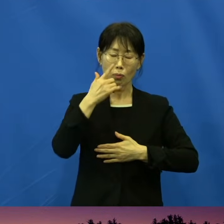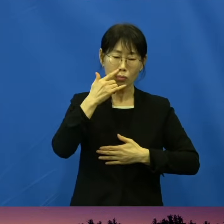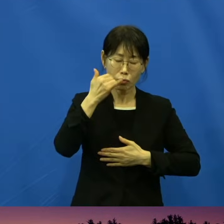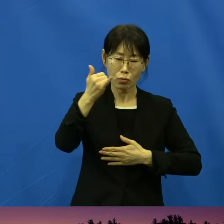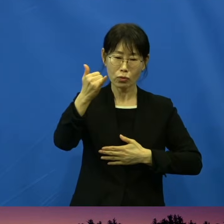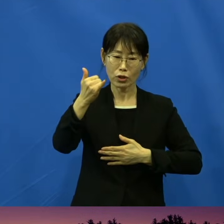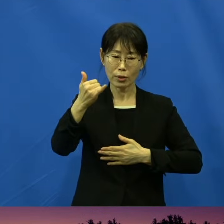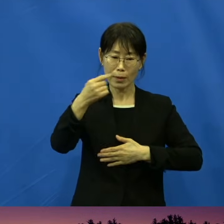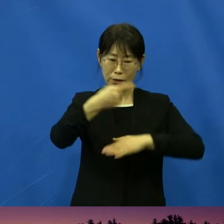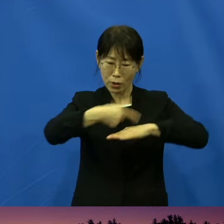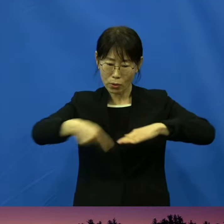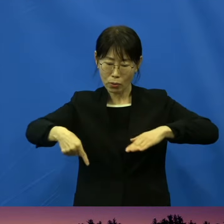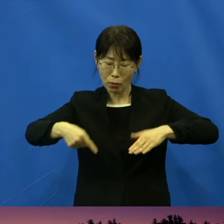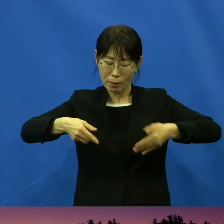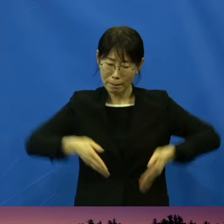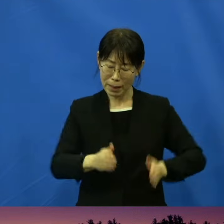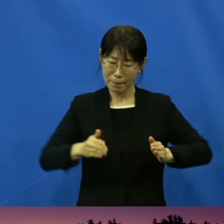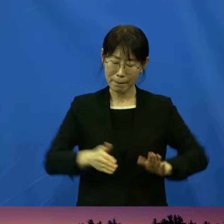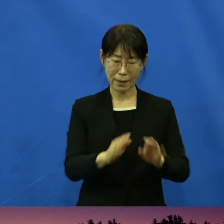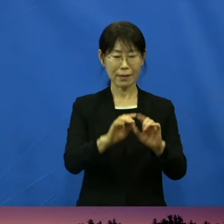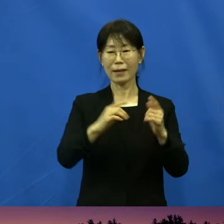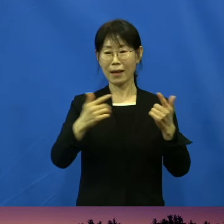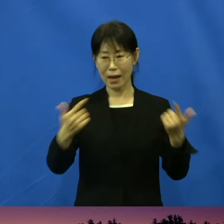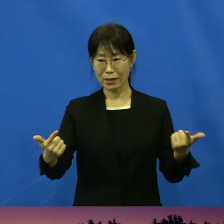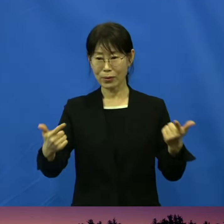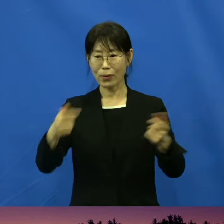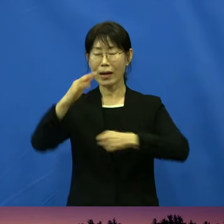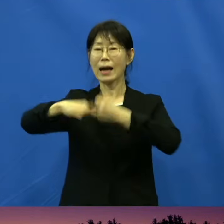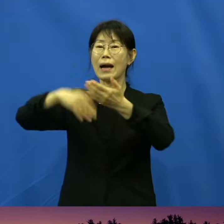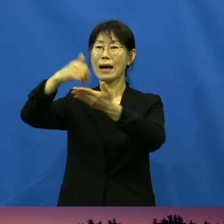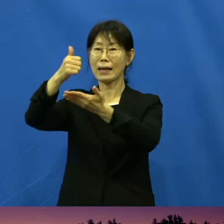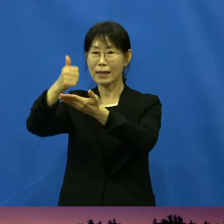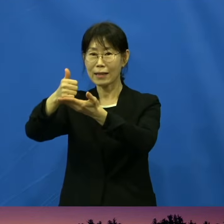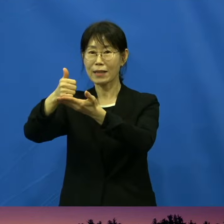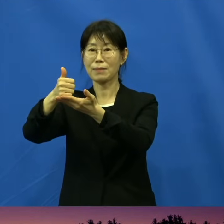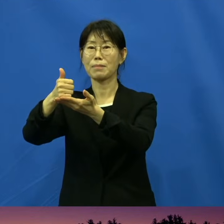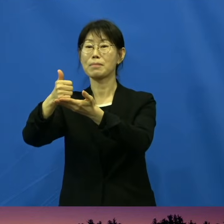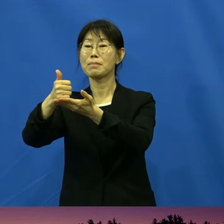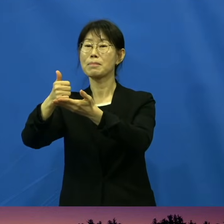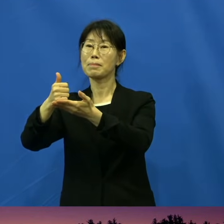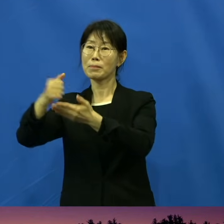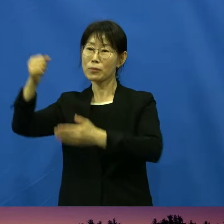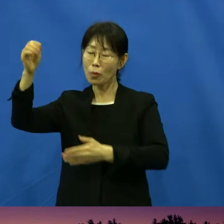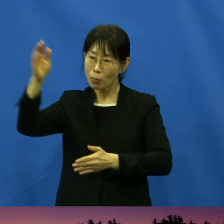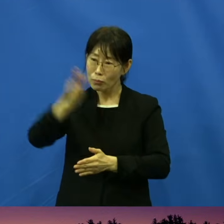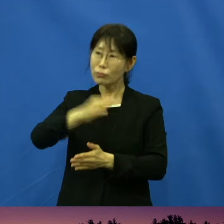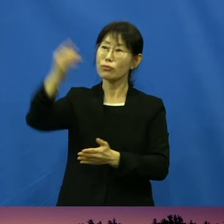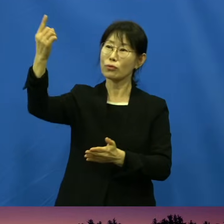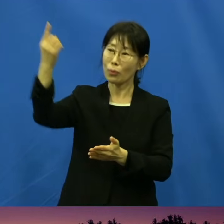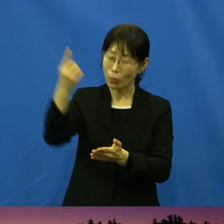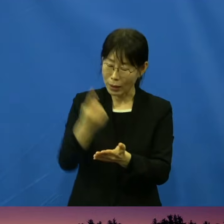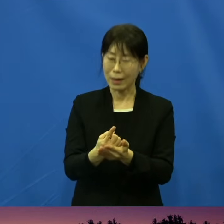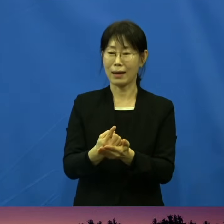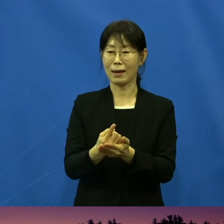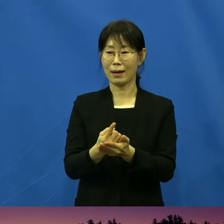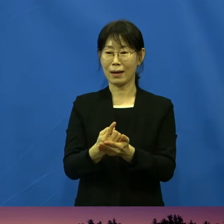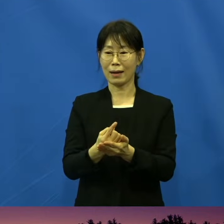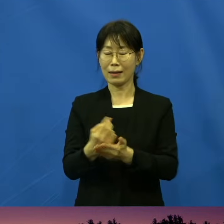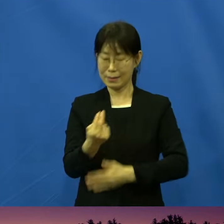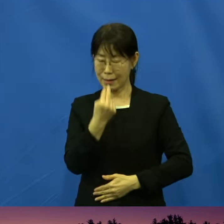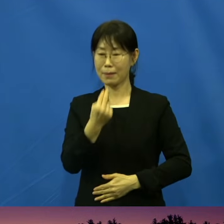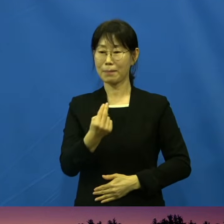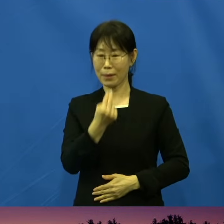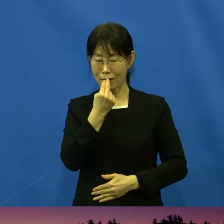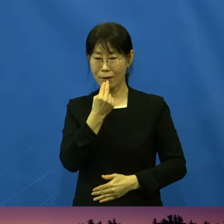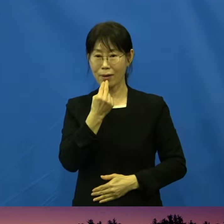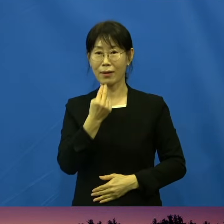인간의 능력으로는 될 수 있는 일이 아니요, 오직 하나님으로부터 난 것이라는 겁니다. 여러분,